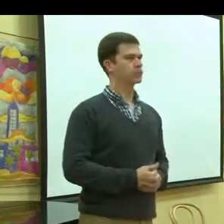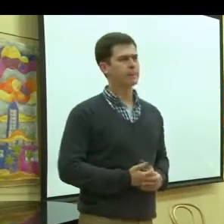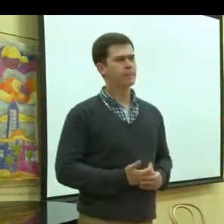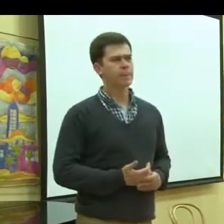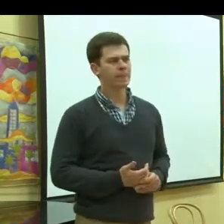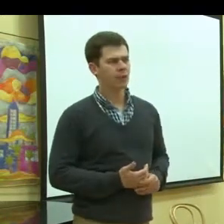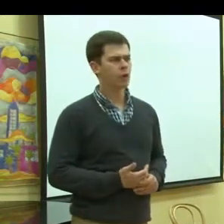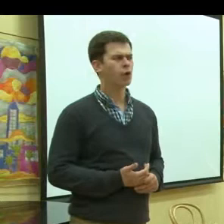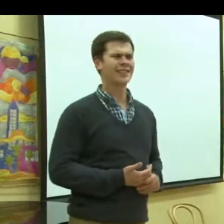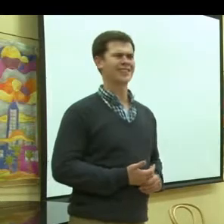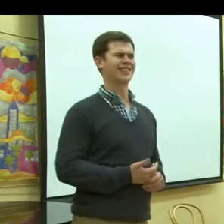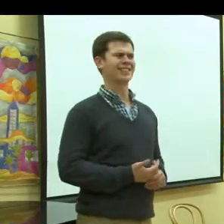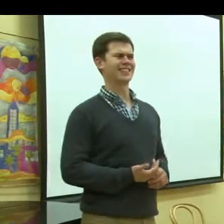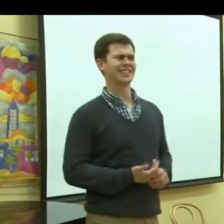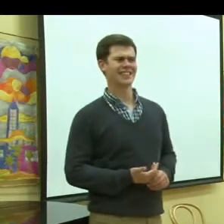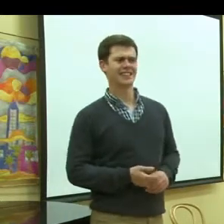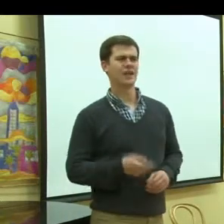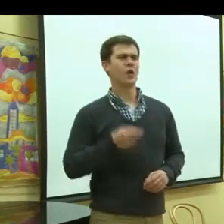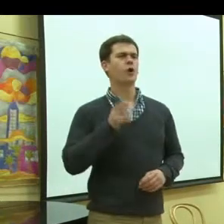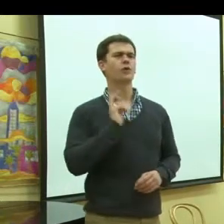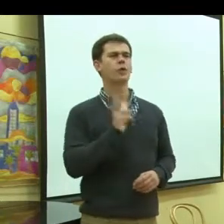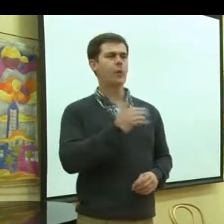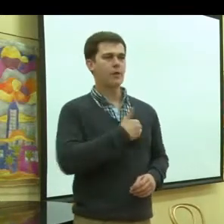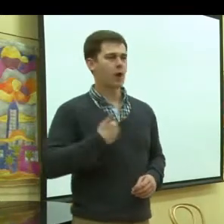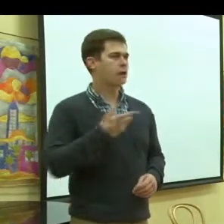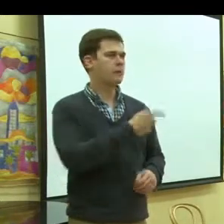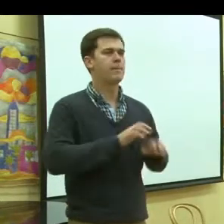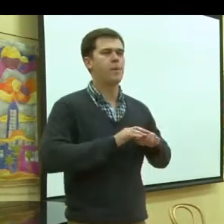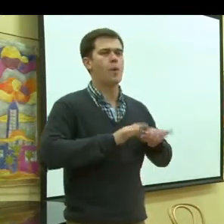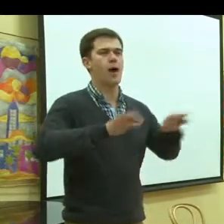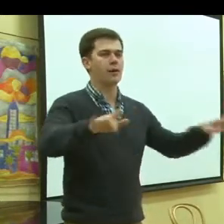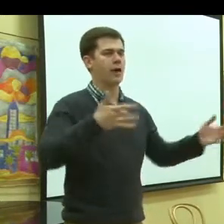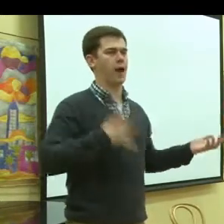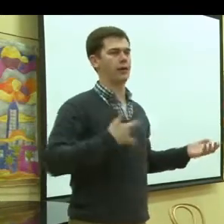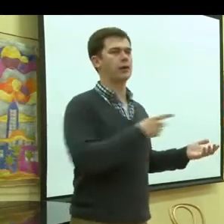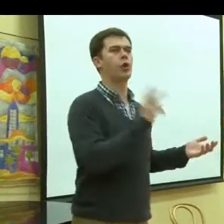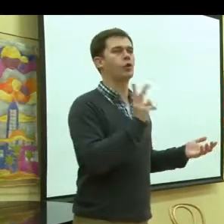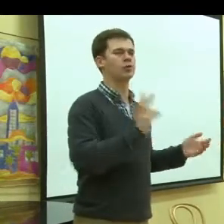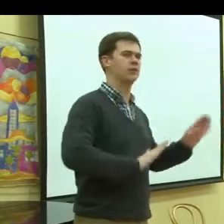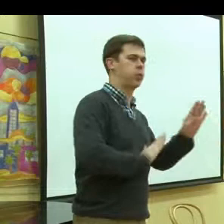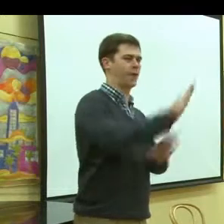pytanie. Który Polak jest najbardziej popularny w tej chwili? Polak jest najbardziej